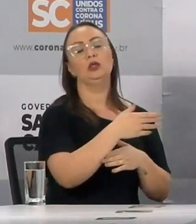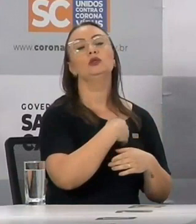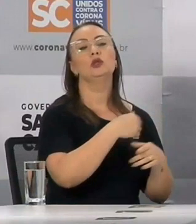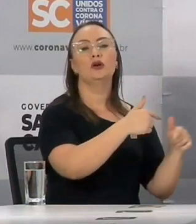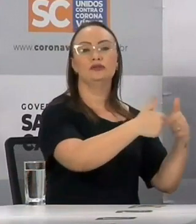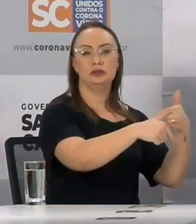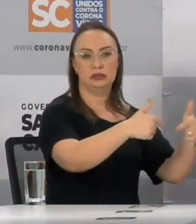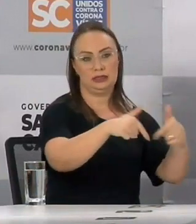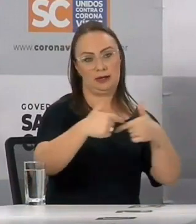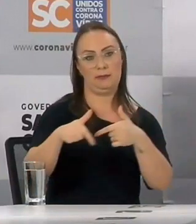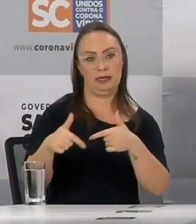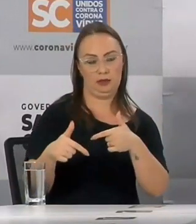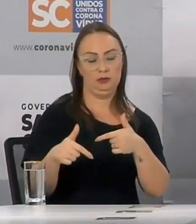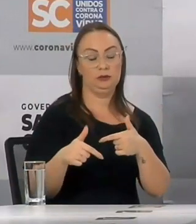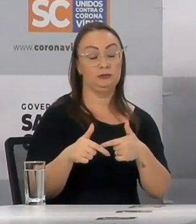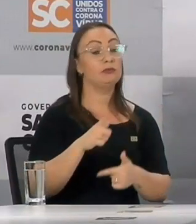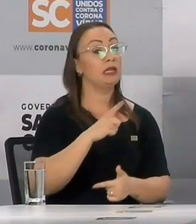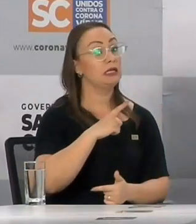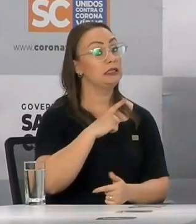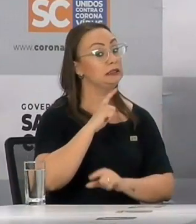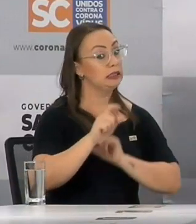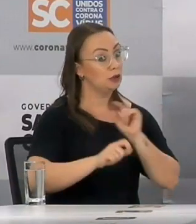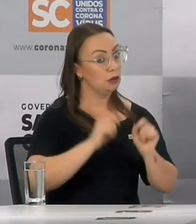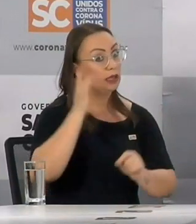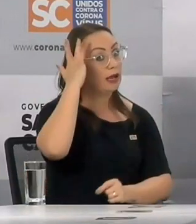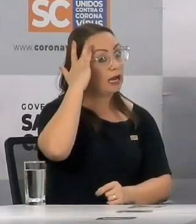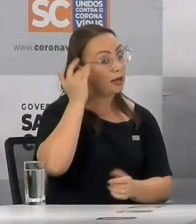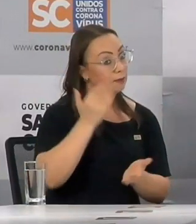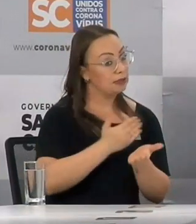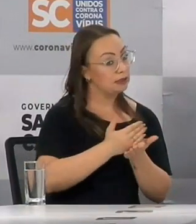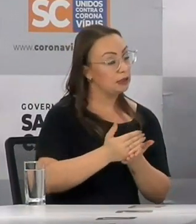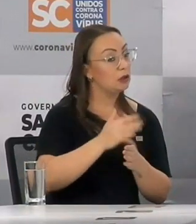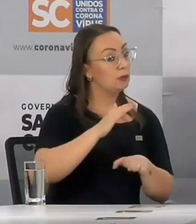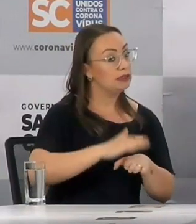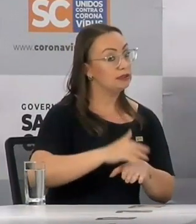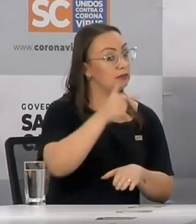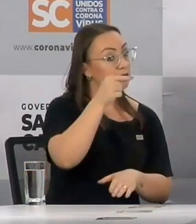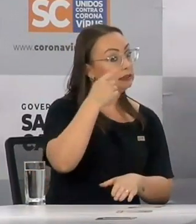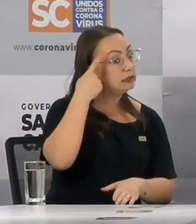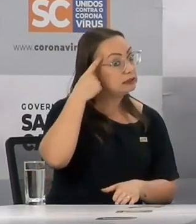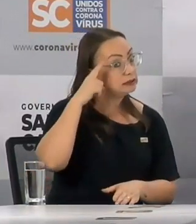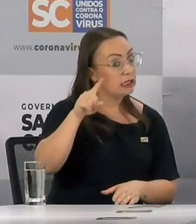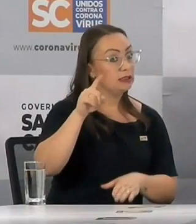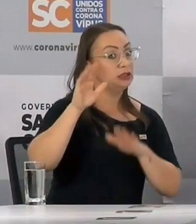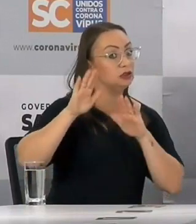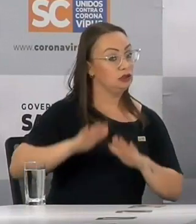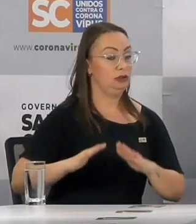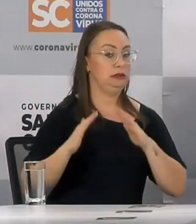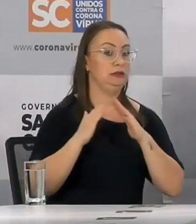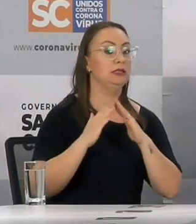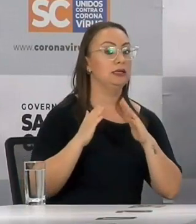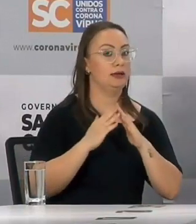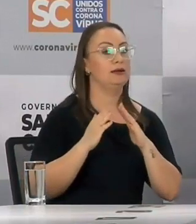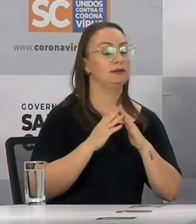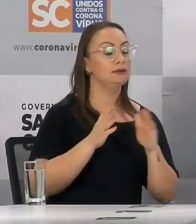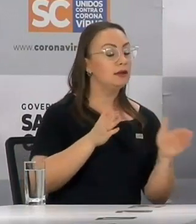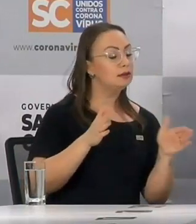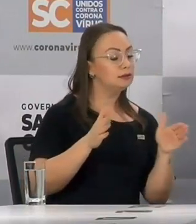atividades que nós temos a partir de amanhã é sete dias de quarentena 7 dias para ficar em casa e nesse período nós vamos discutir com